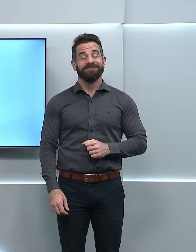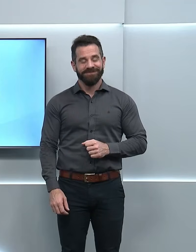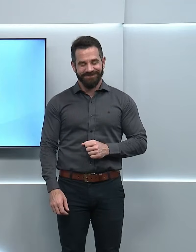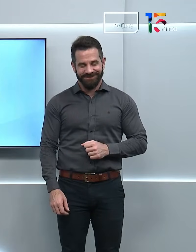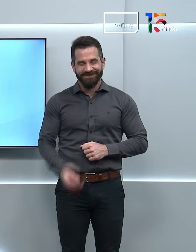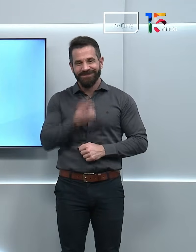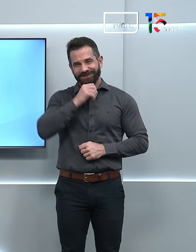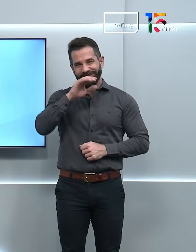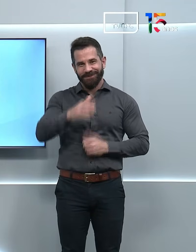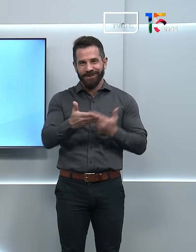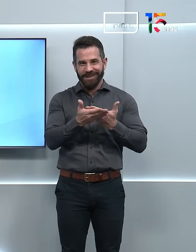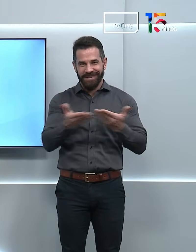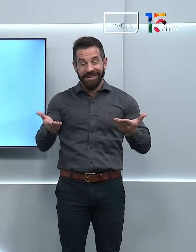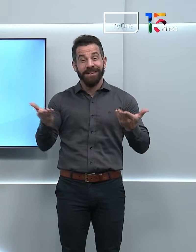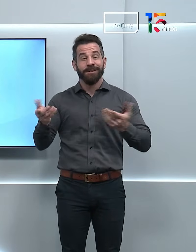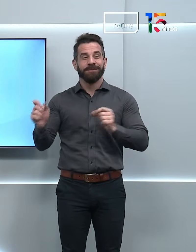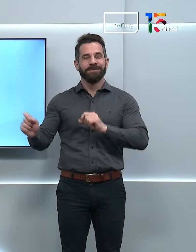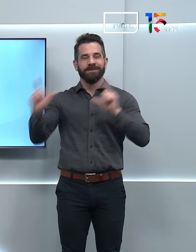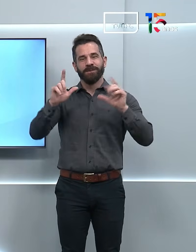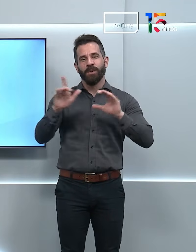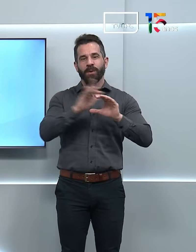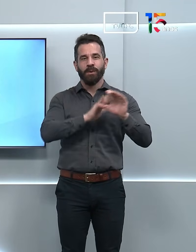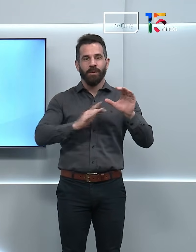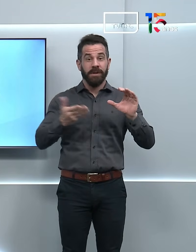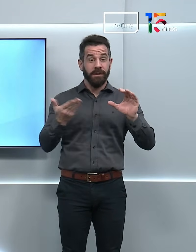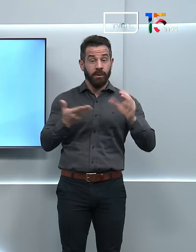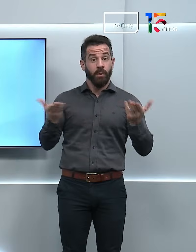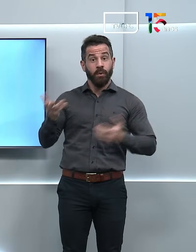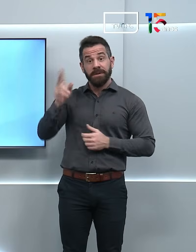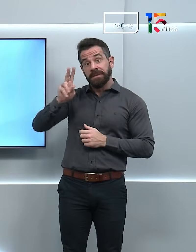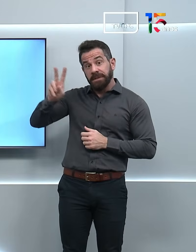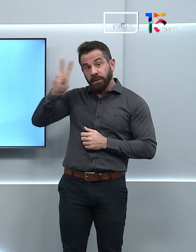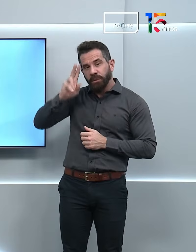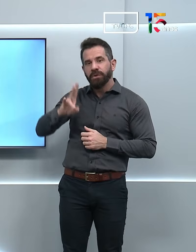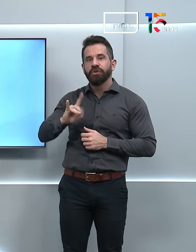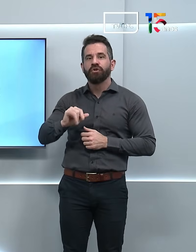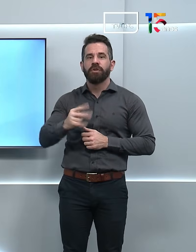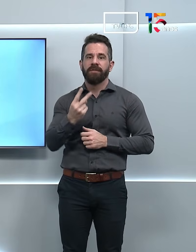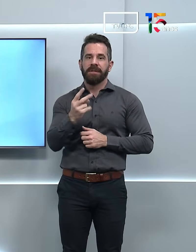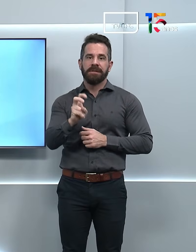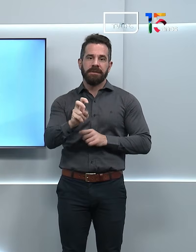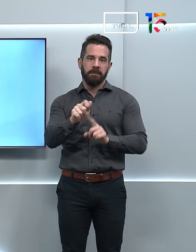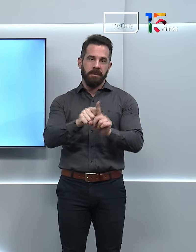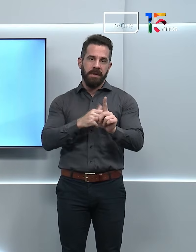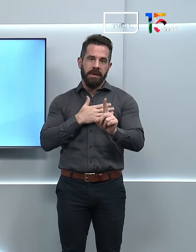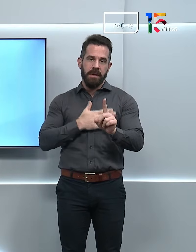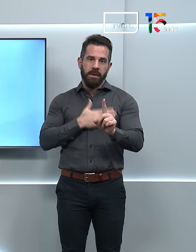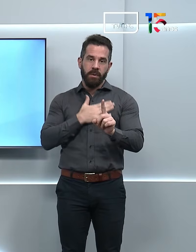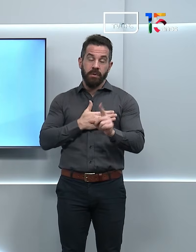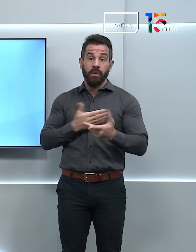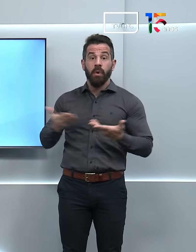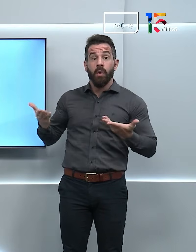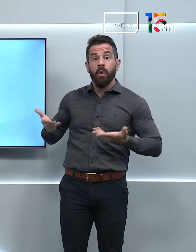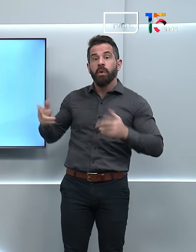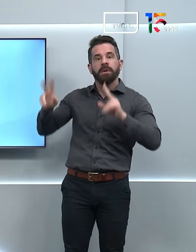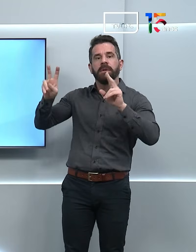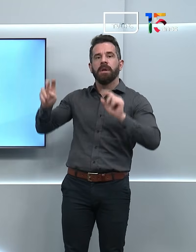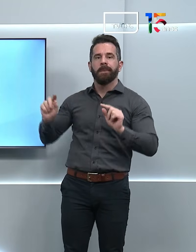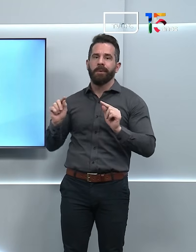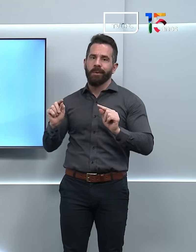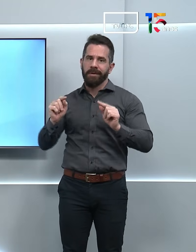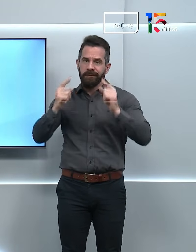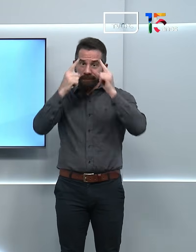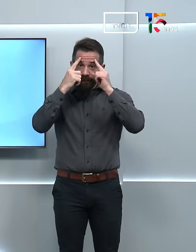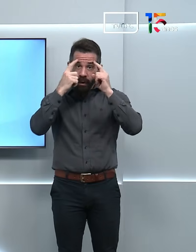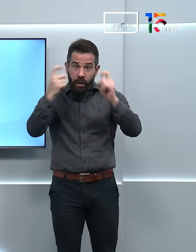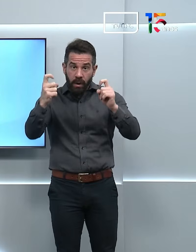boa tarde. Começa agora o Conexões dessa segunda, dia 25 de agosto. Hoje nós vamos falar sobre a